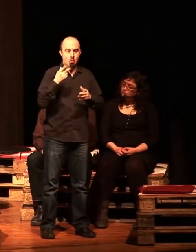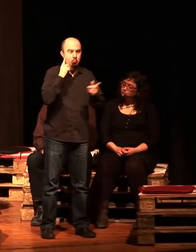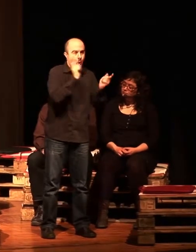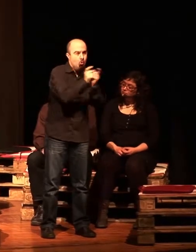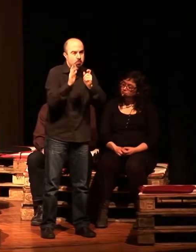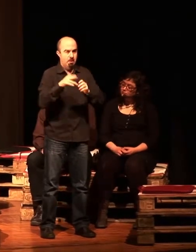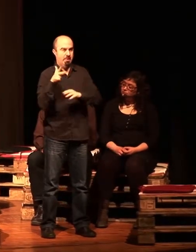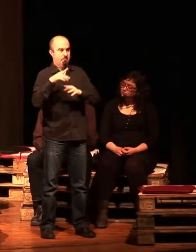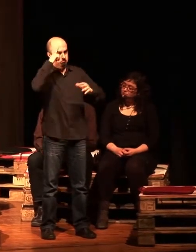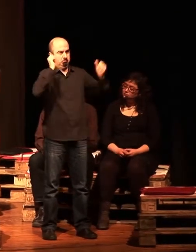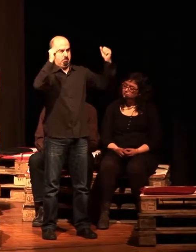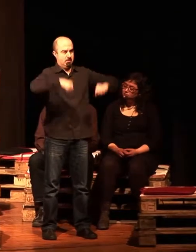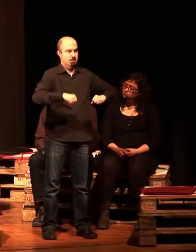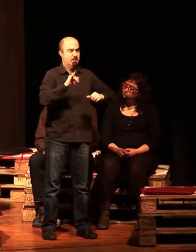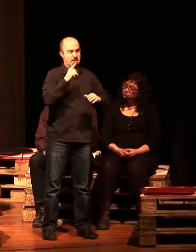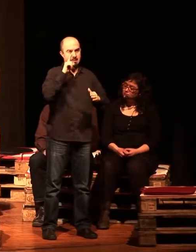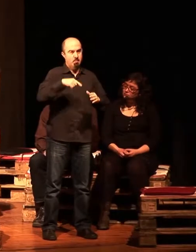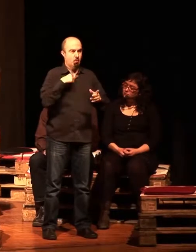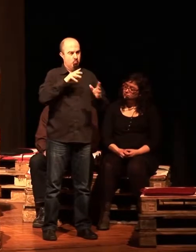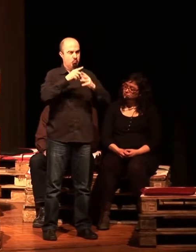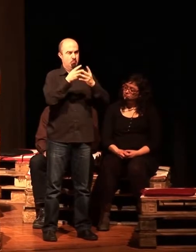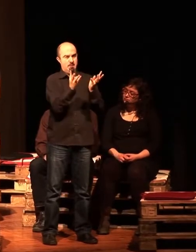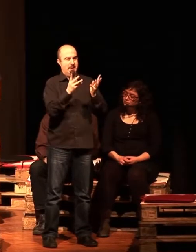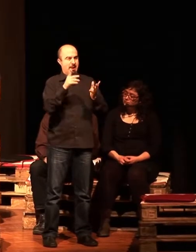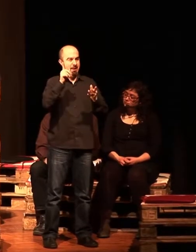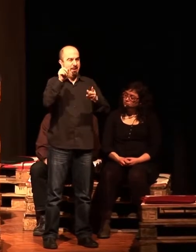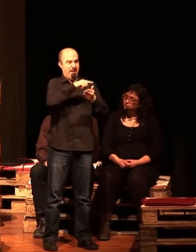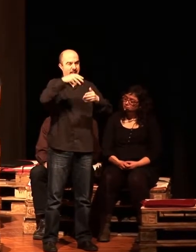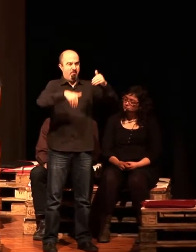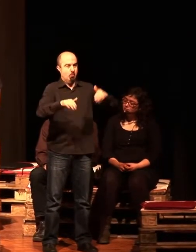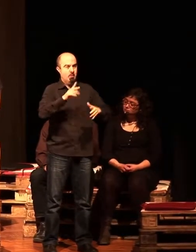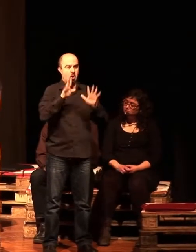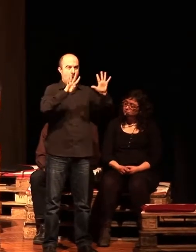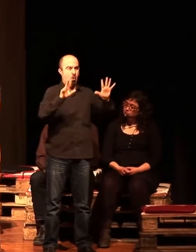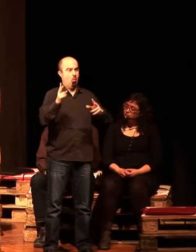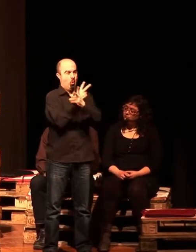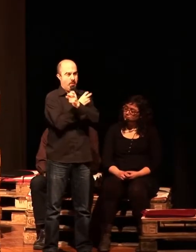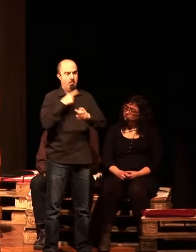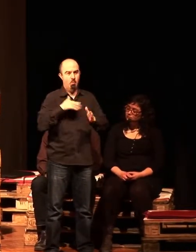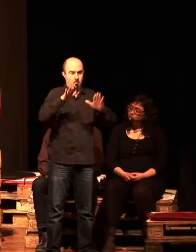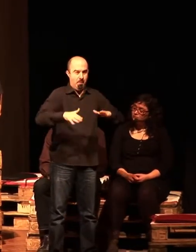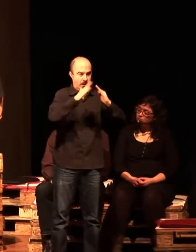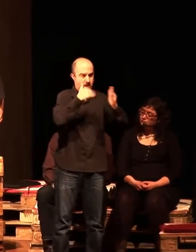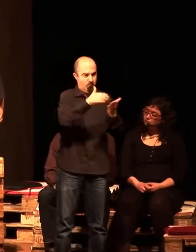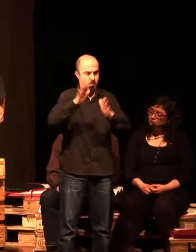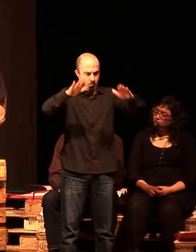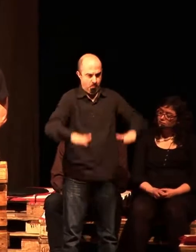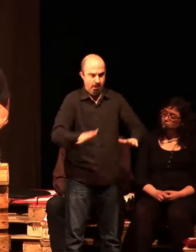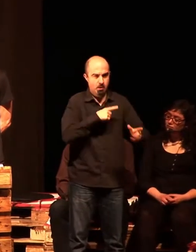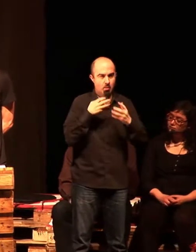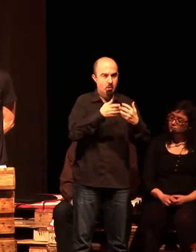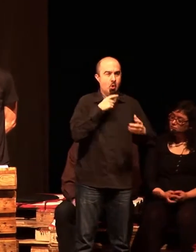consultes pel dret a decidir, ho hem demostrat amb el multireferèndum, amb el 9 de novembre, aturant desnonaments, lluitant contra